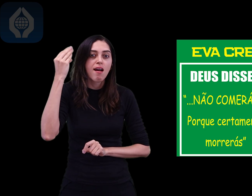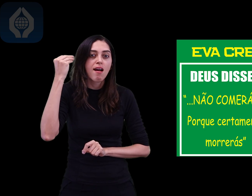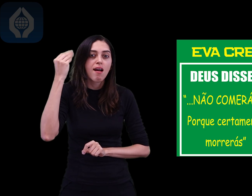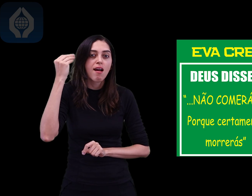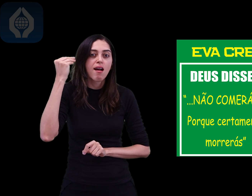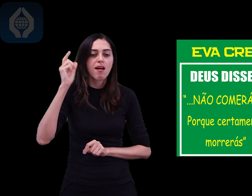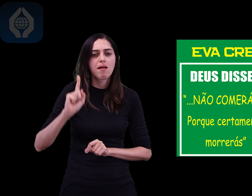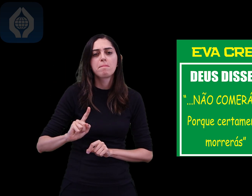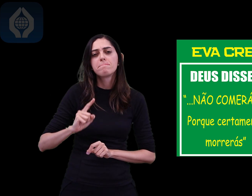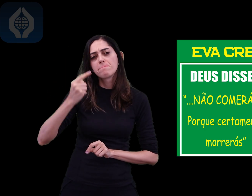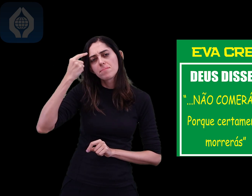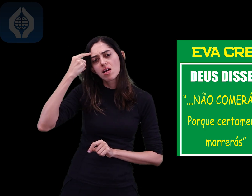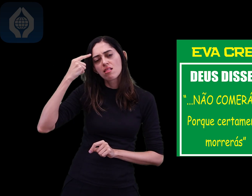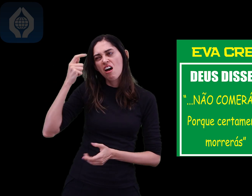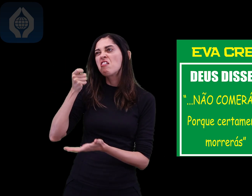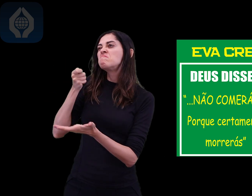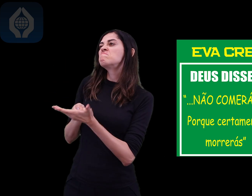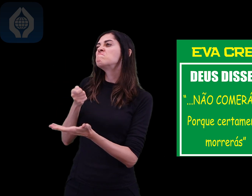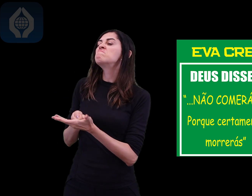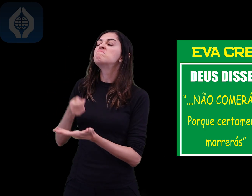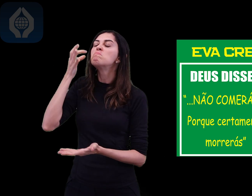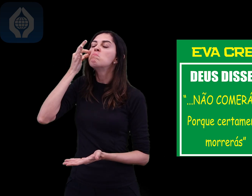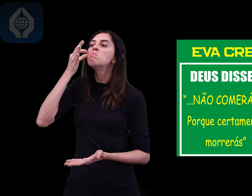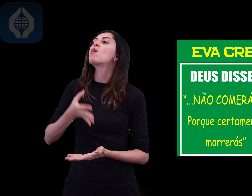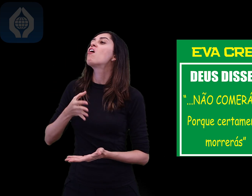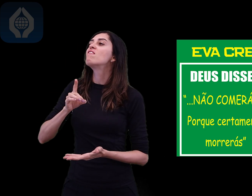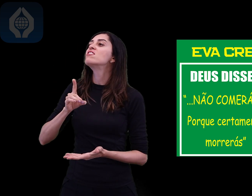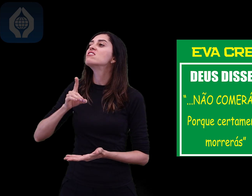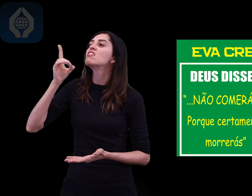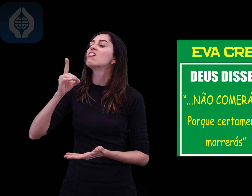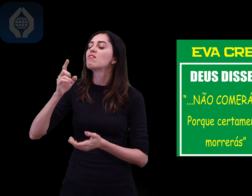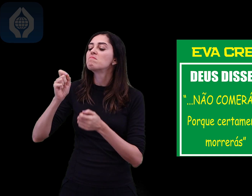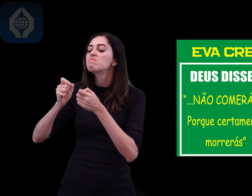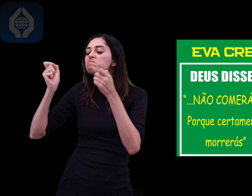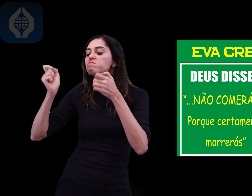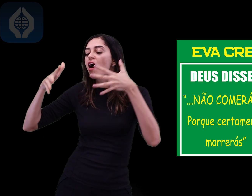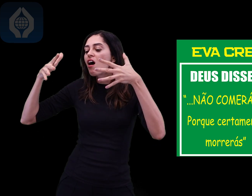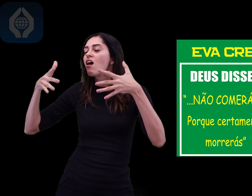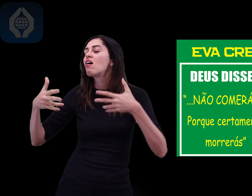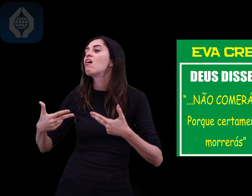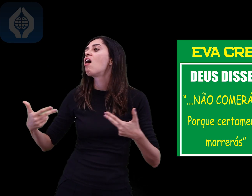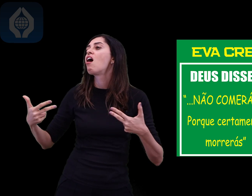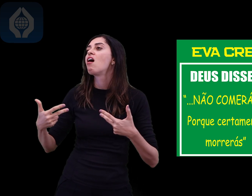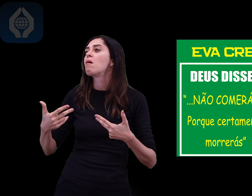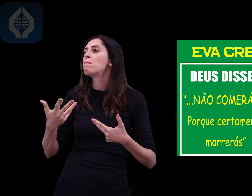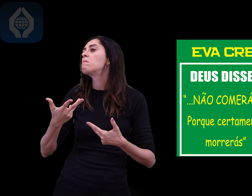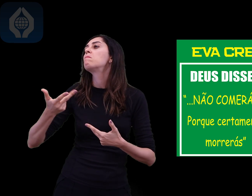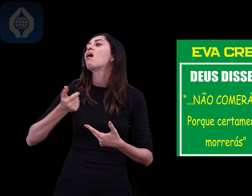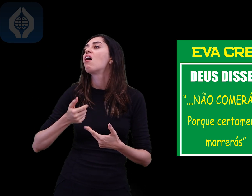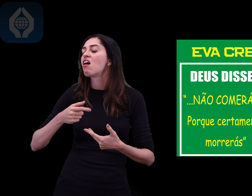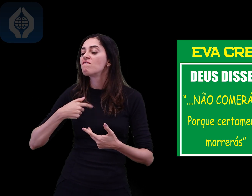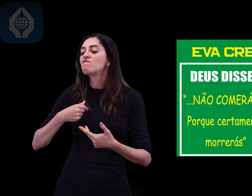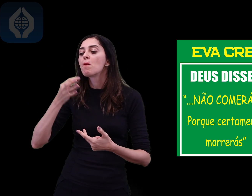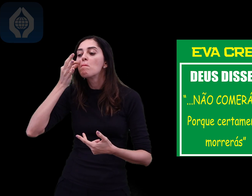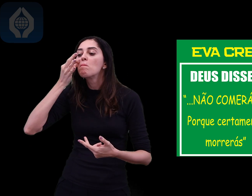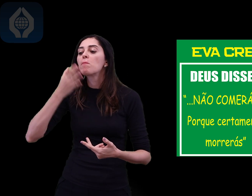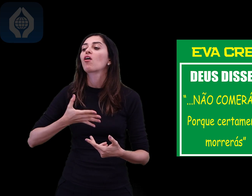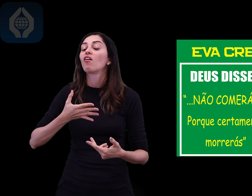pessoas pensem que deve exigir que Deus opere milagres para lhes provar que é Deus. Satanás tenta